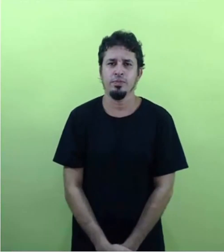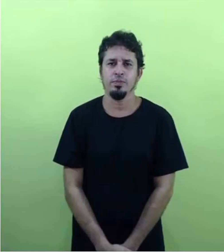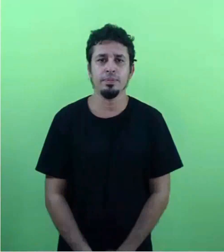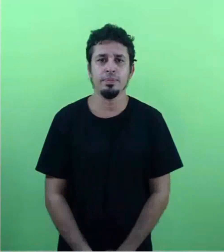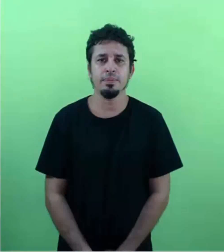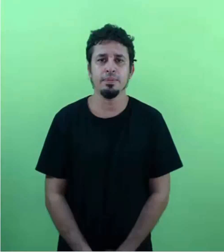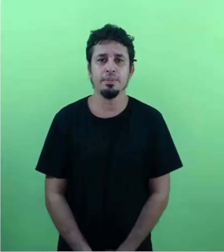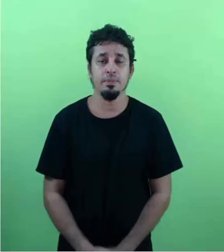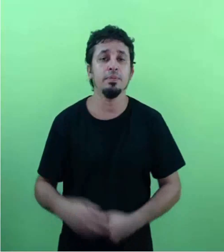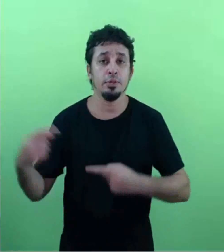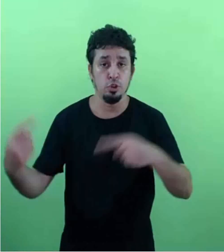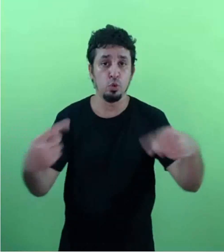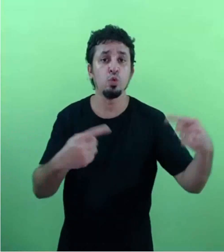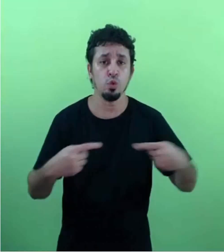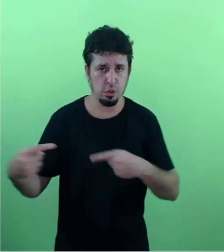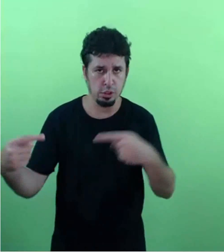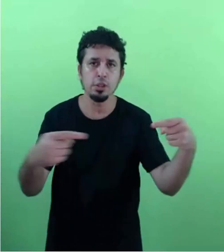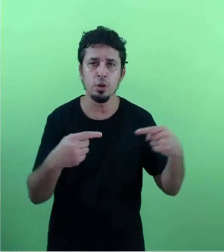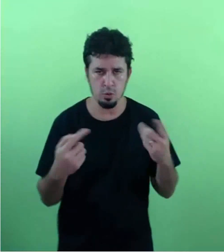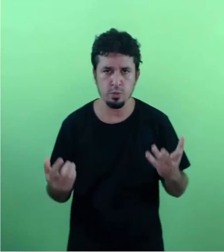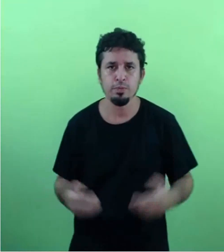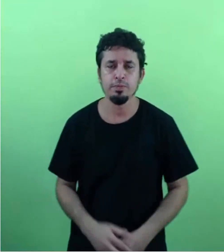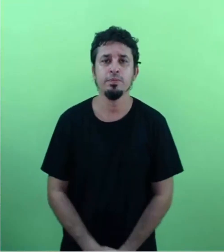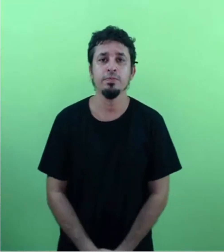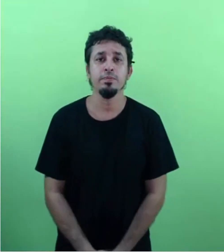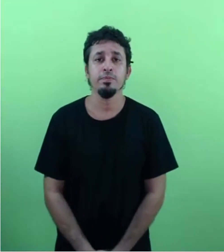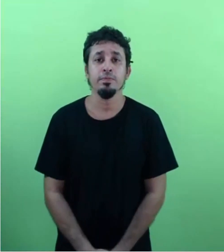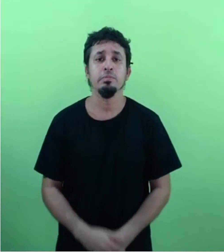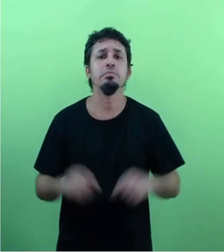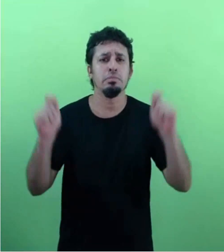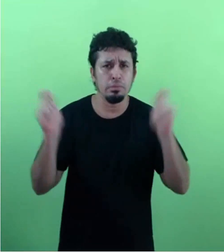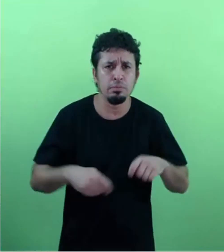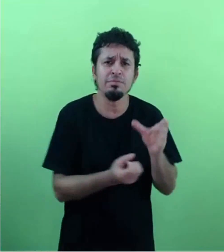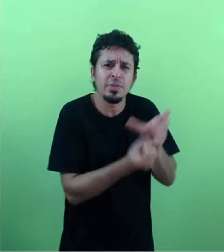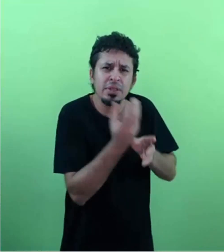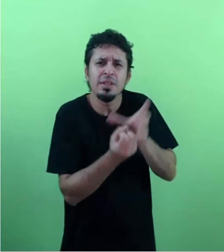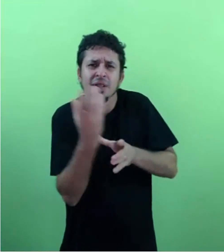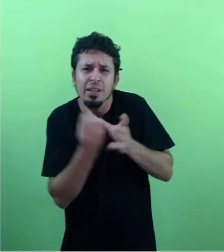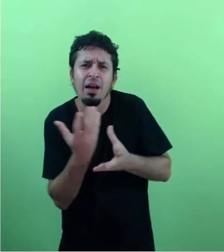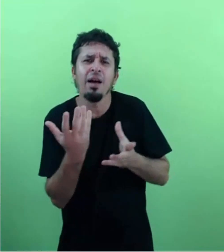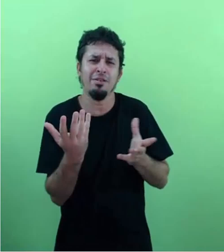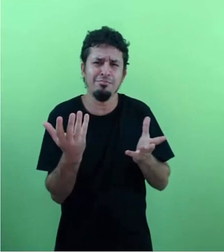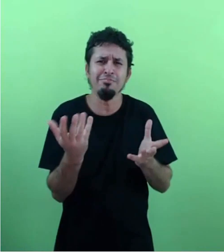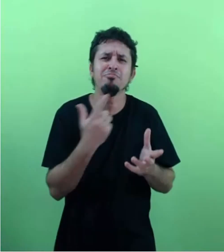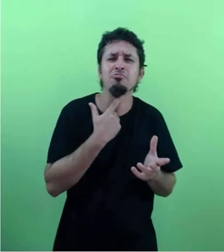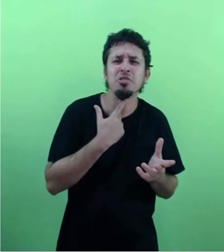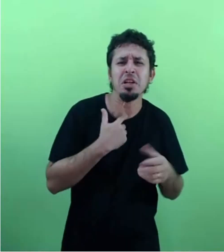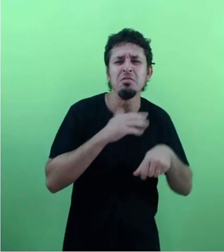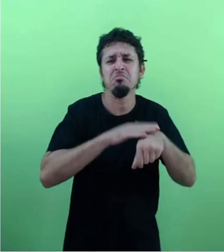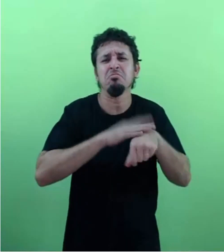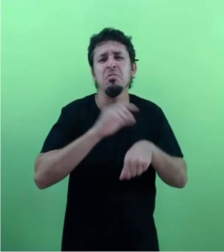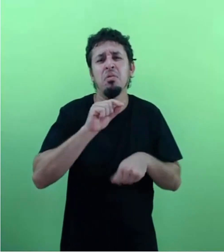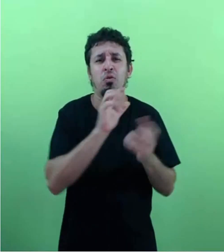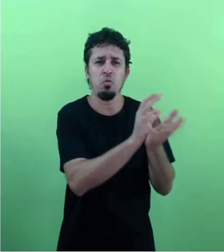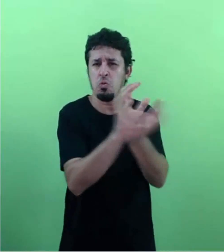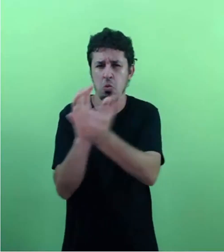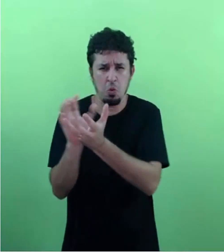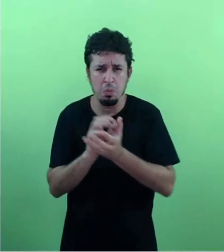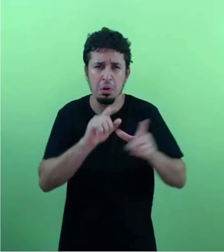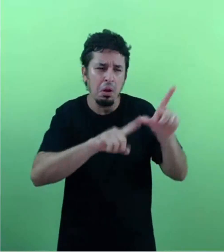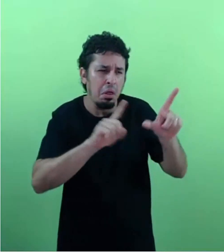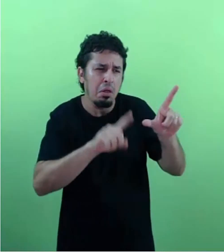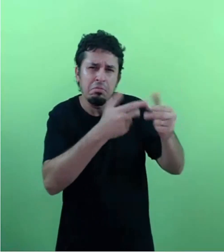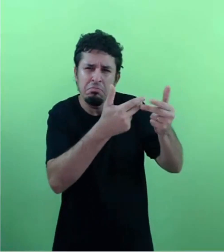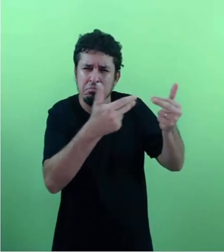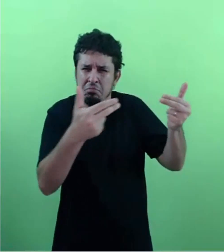surdas. Discussão. Pode-se criar intencionalmente um conjunto de caracteres que venha a ter